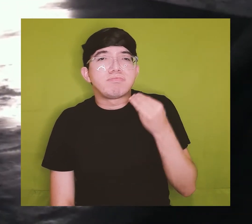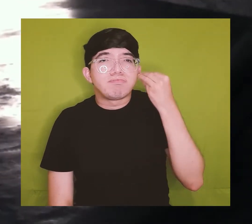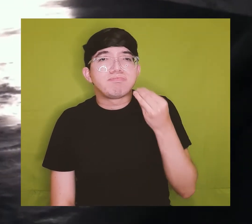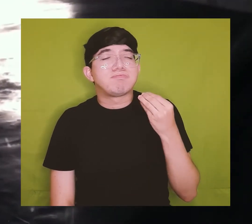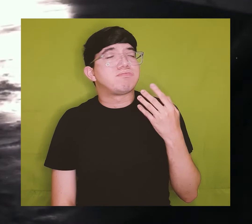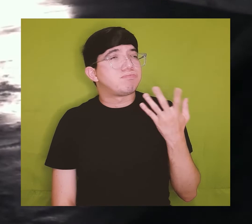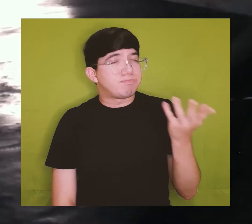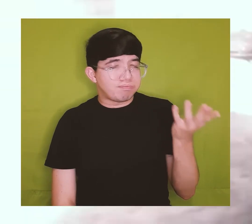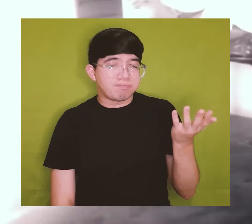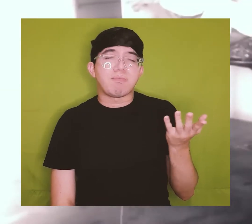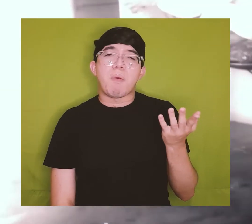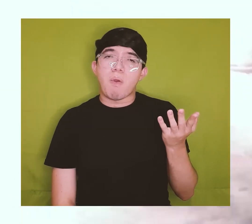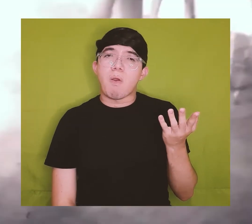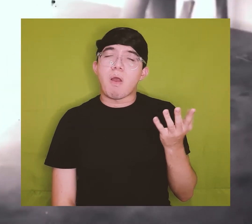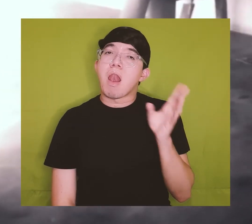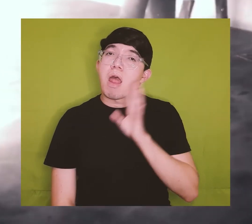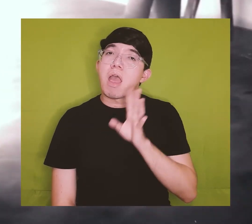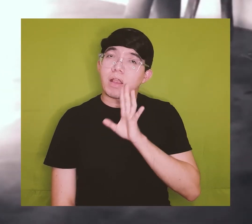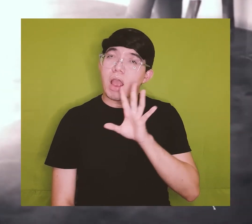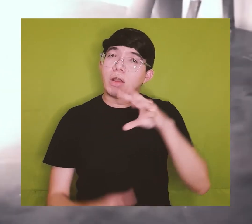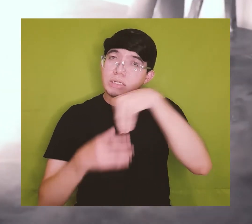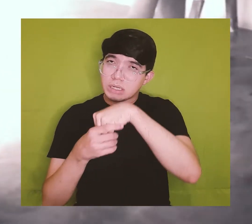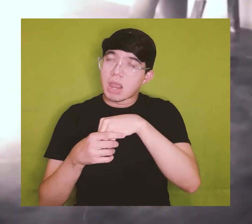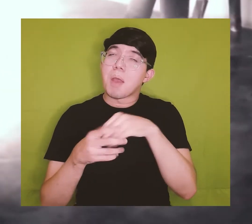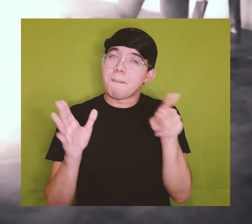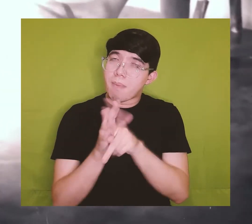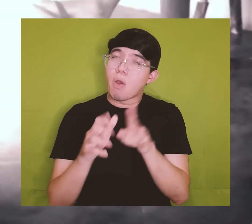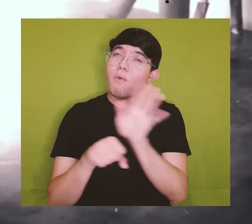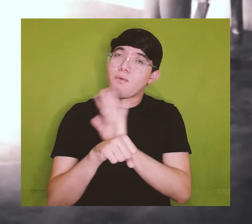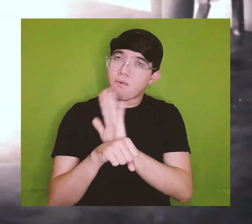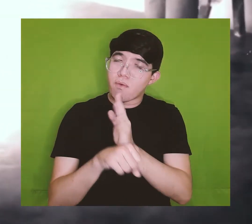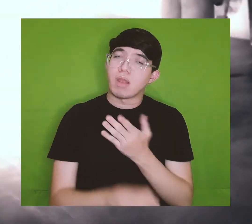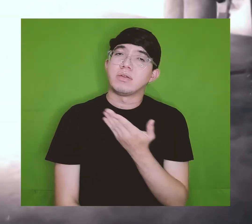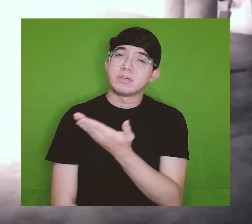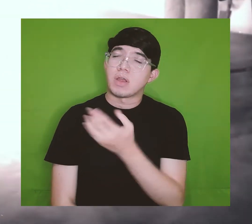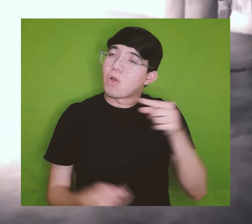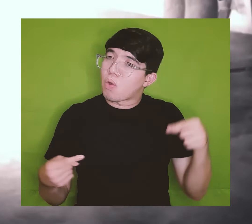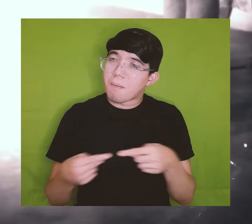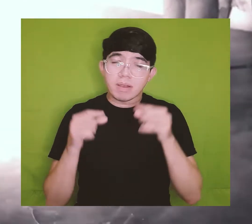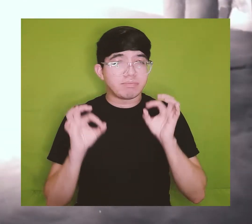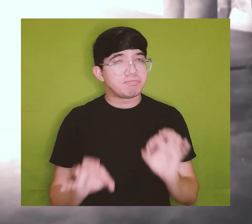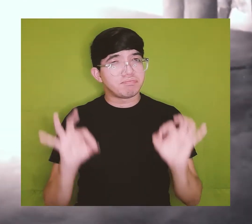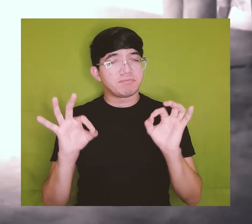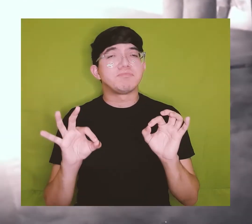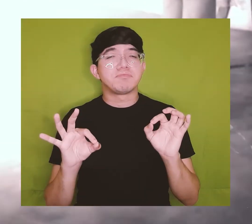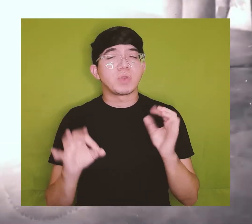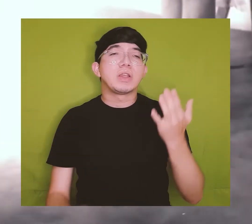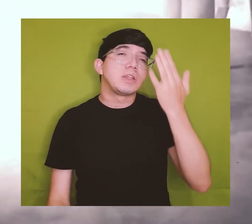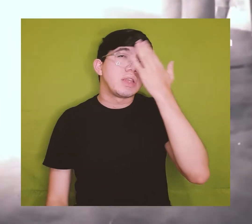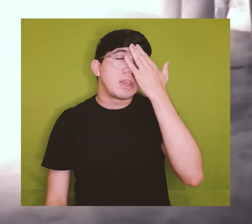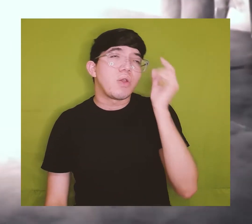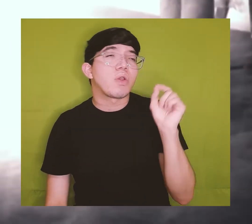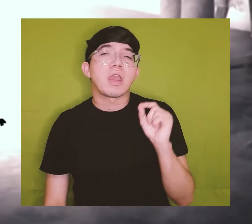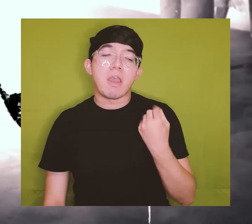ele trouxe. E realmente pensar que a nossa vida é isso, né? São momentos efêmeros que a